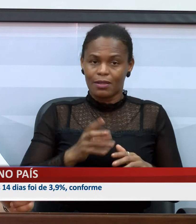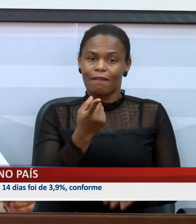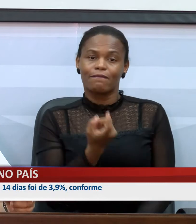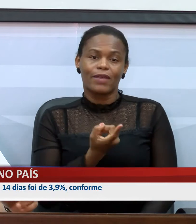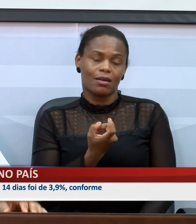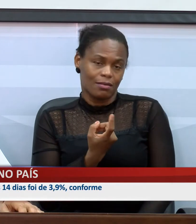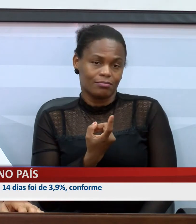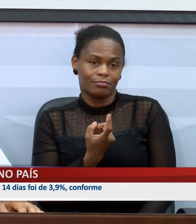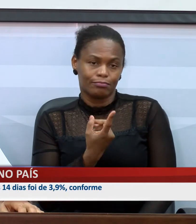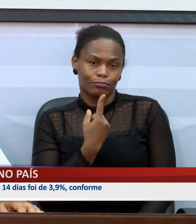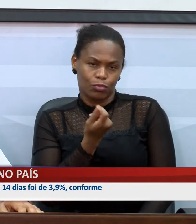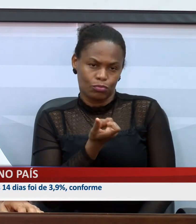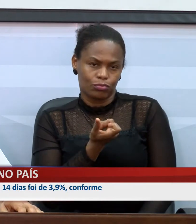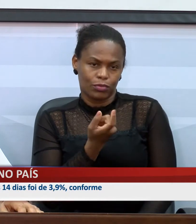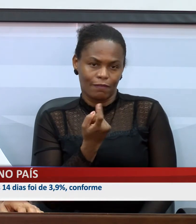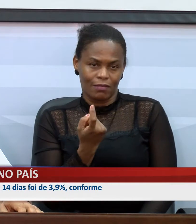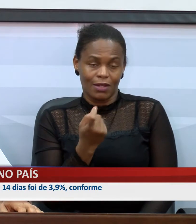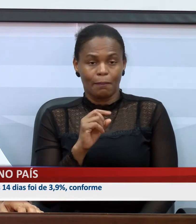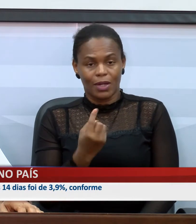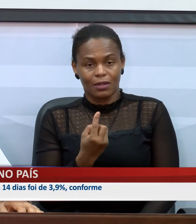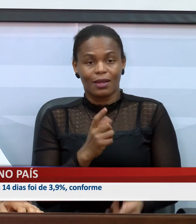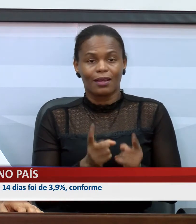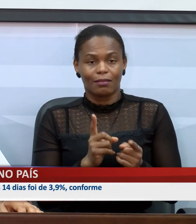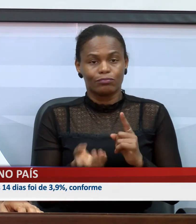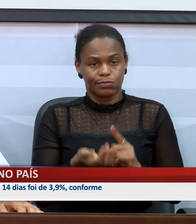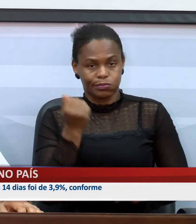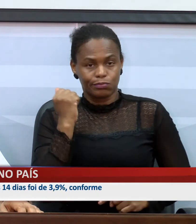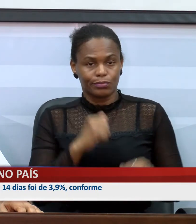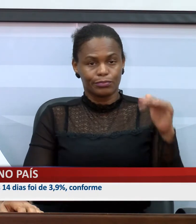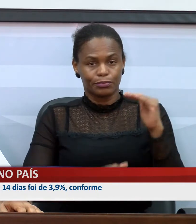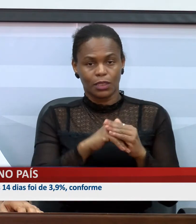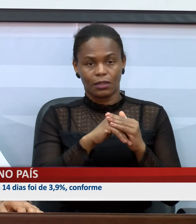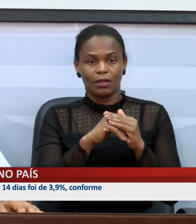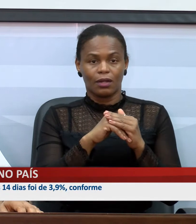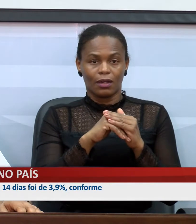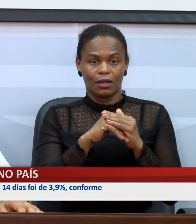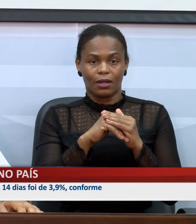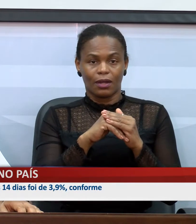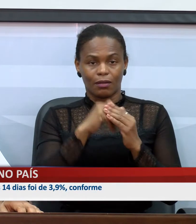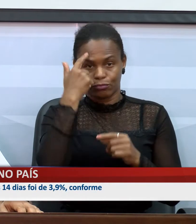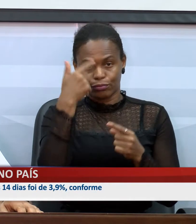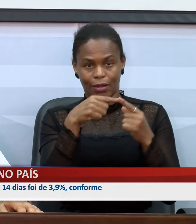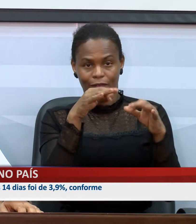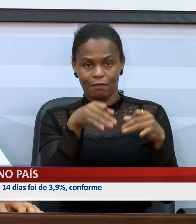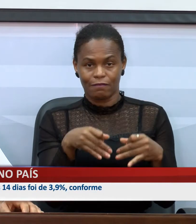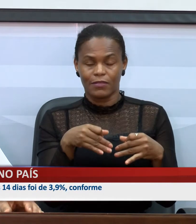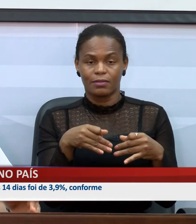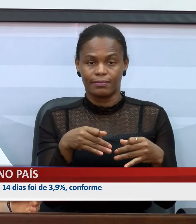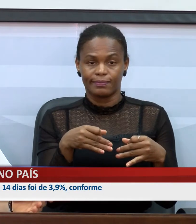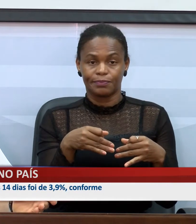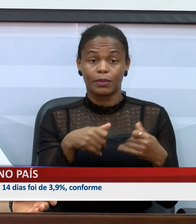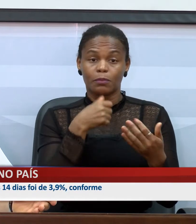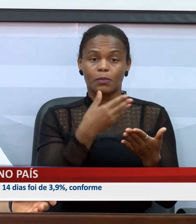falta muito pouco para que consigam atingir essa meta.